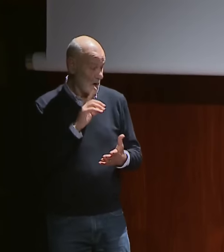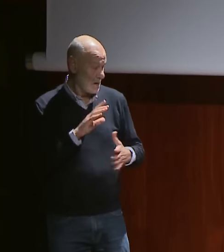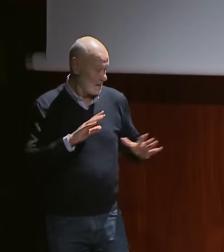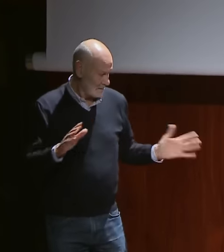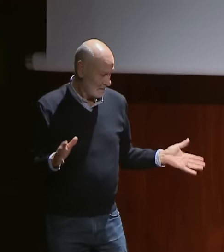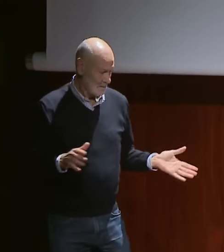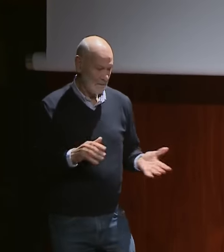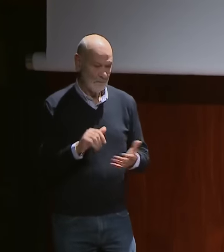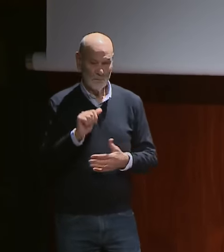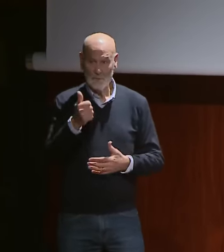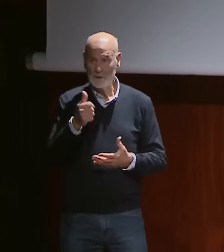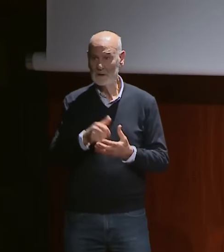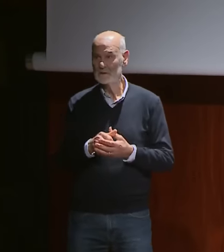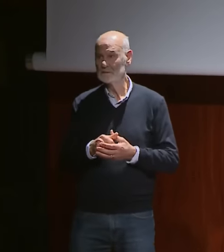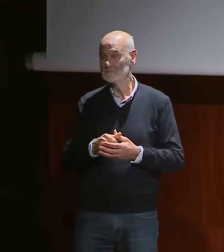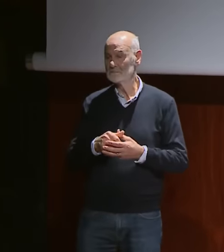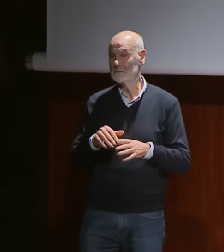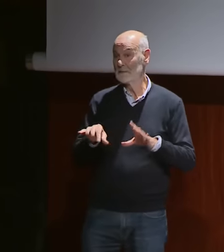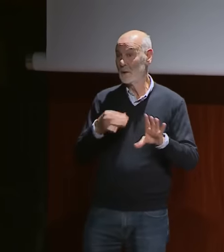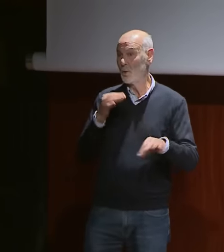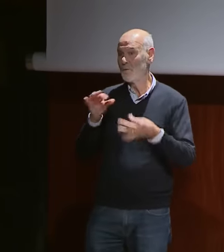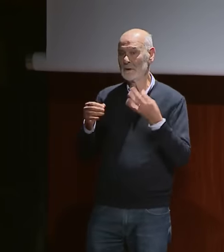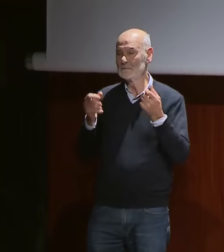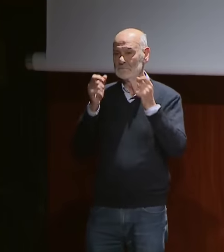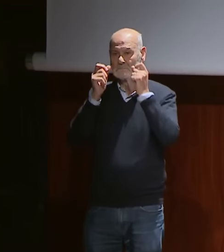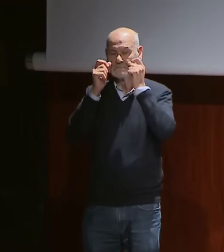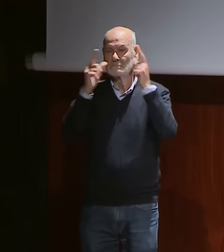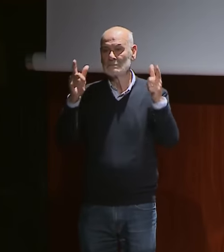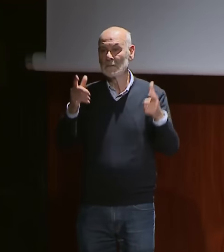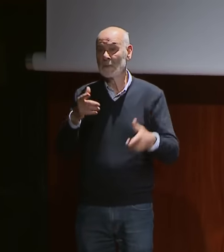là, je suis fier de ce livre.